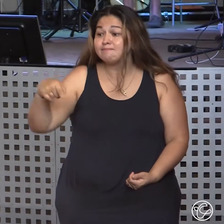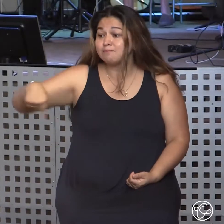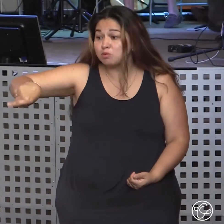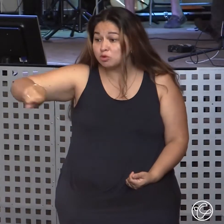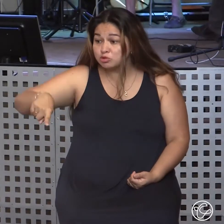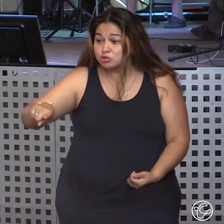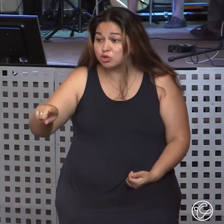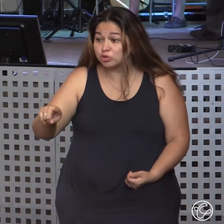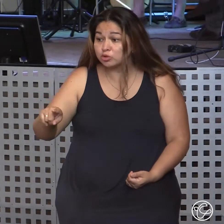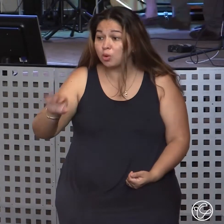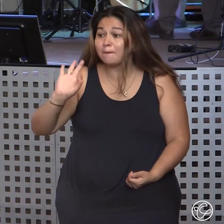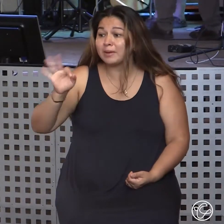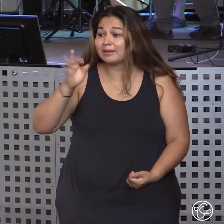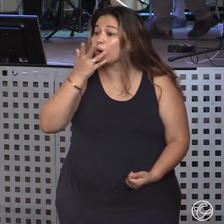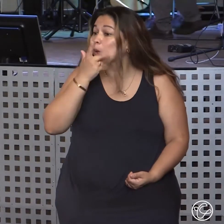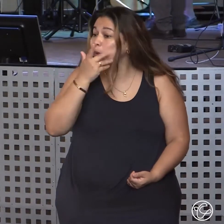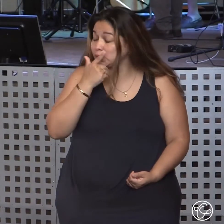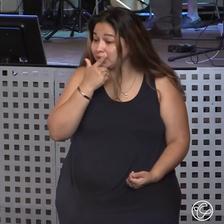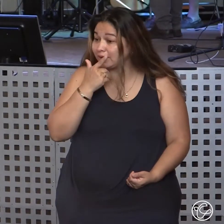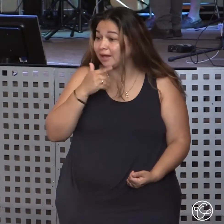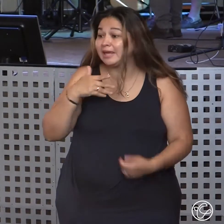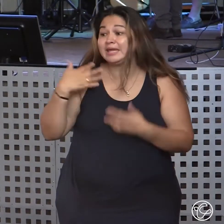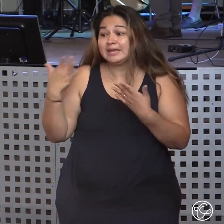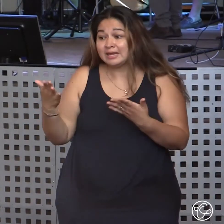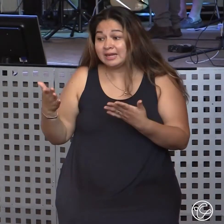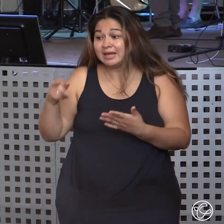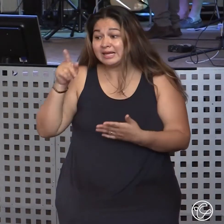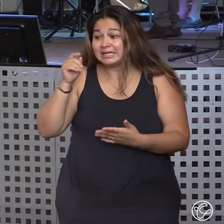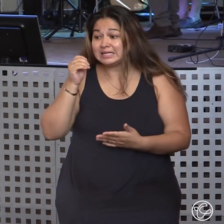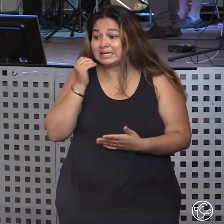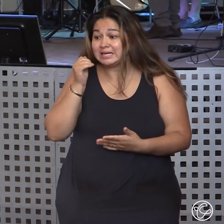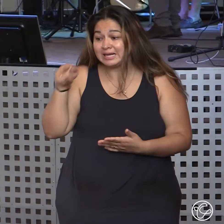verdad os hará libres.